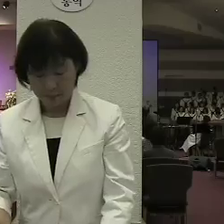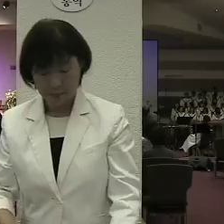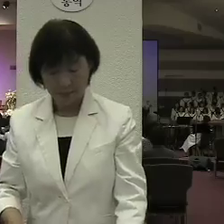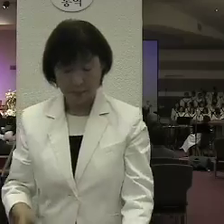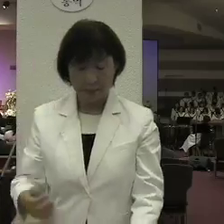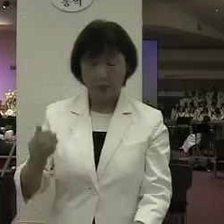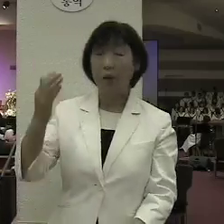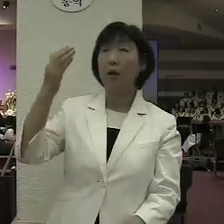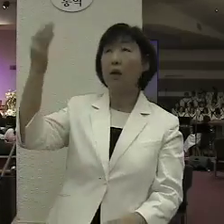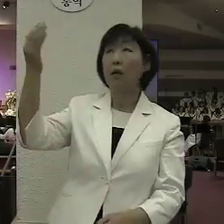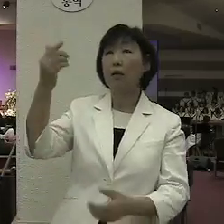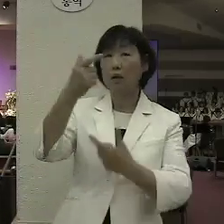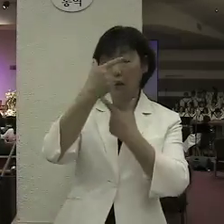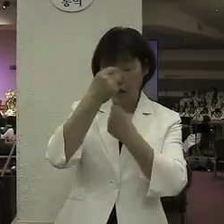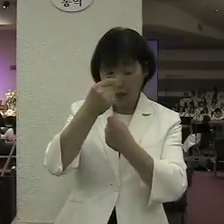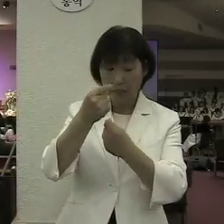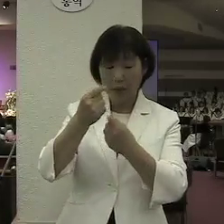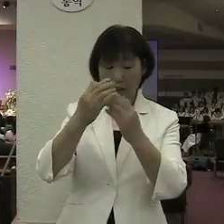합당하도다.